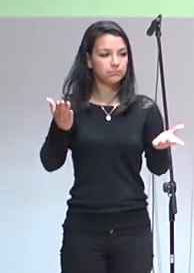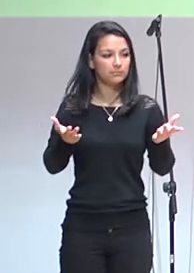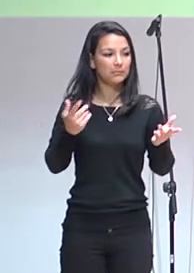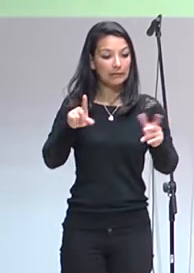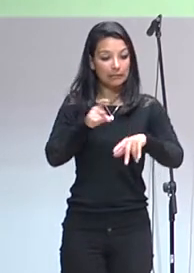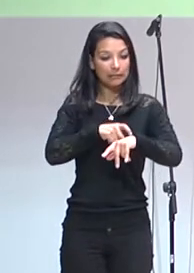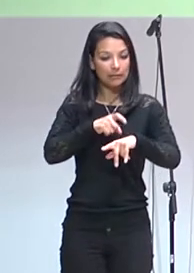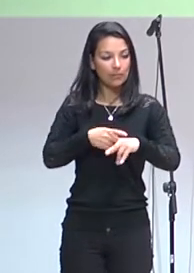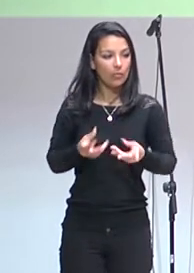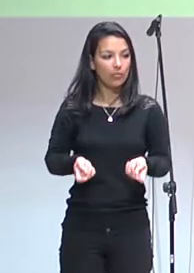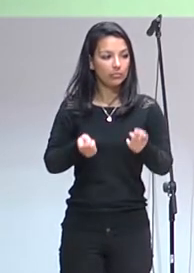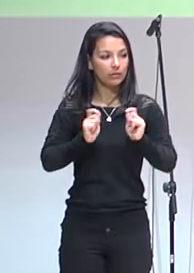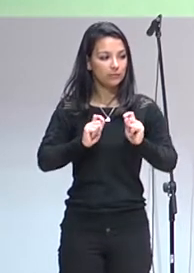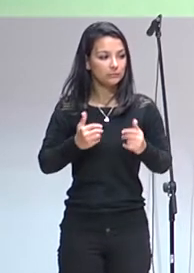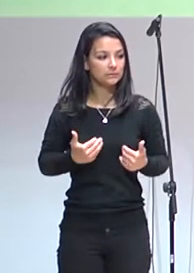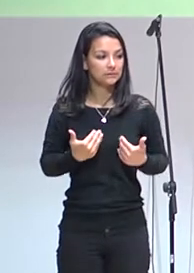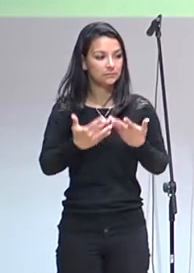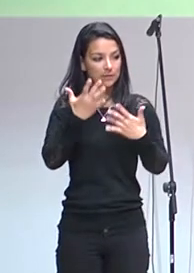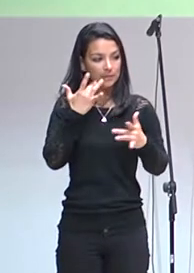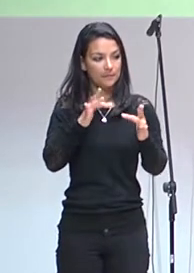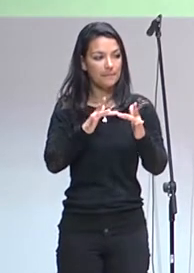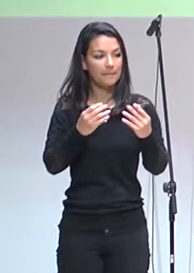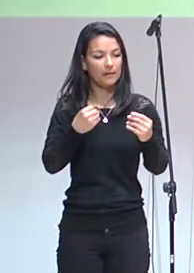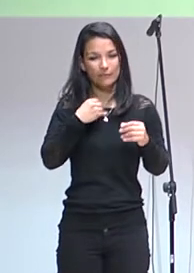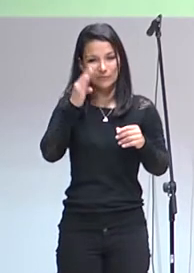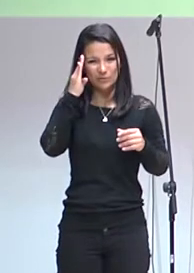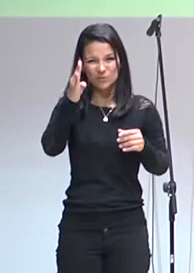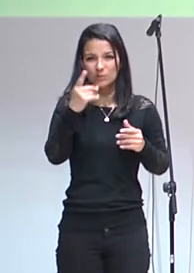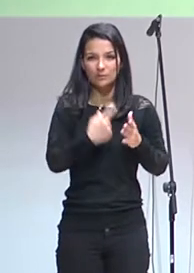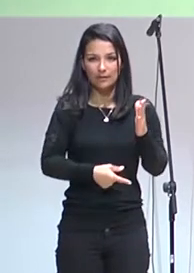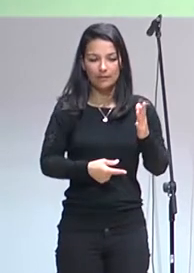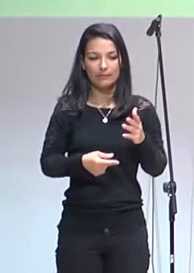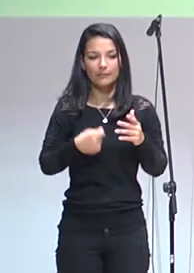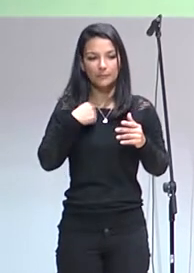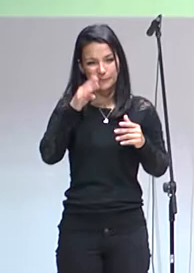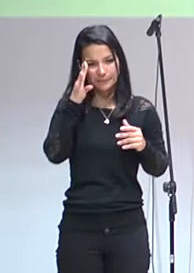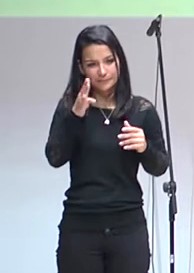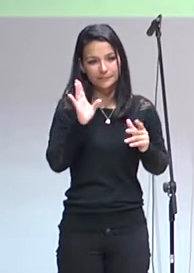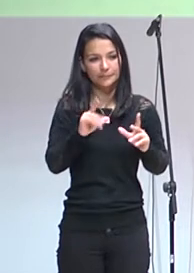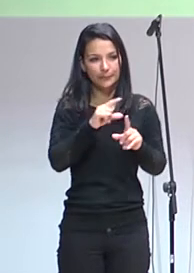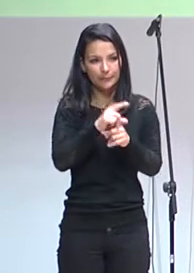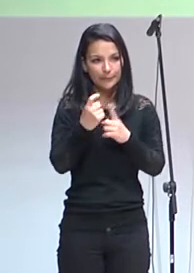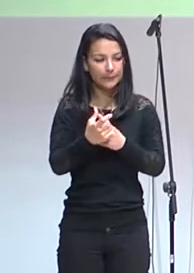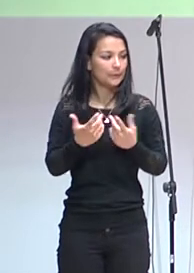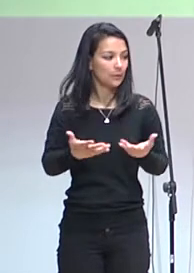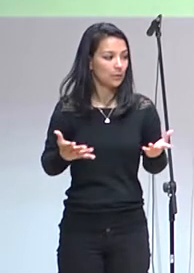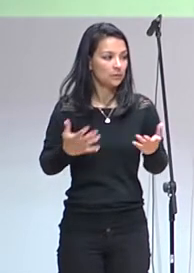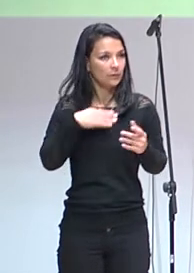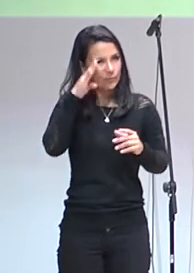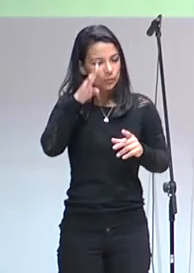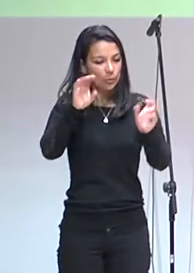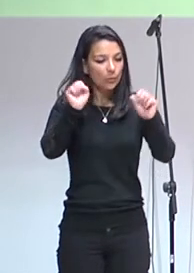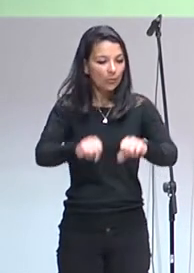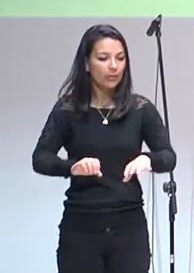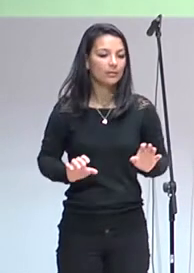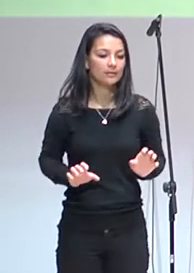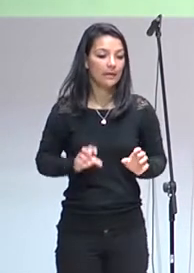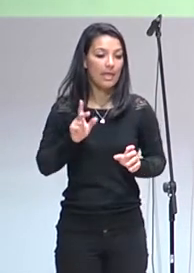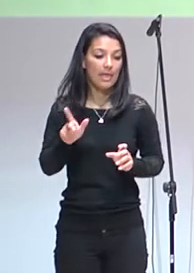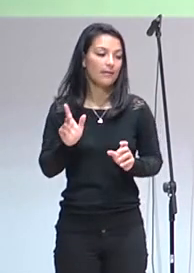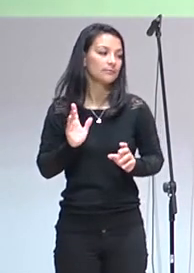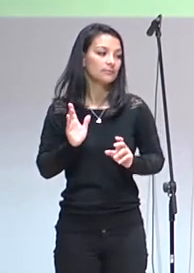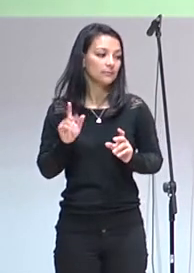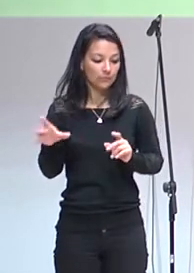que haya no futuros, ¿no?, sino futuribles, que se llaman los futuros posibles, que esos los podemos armar